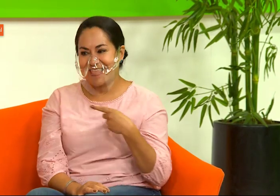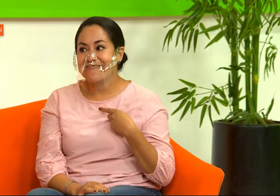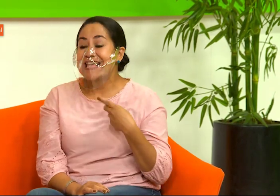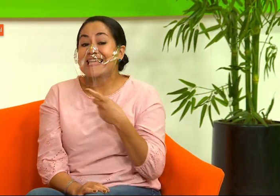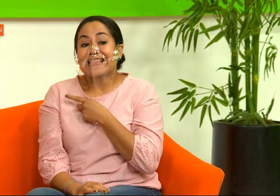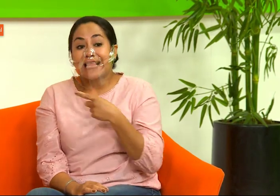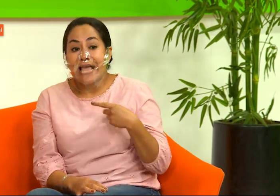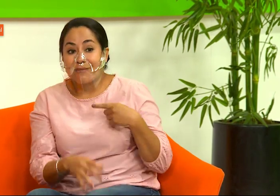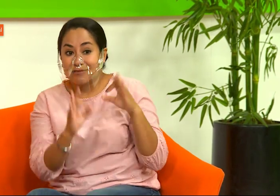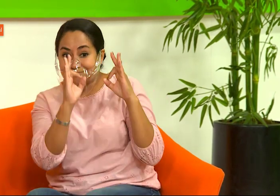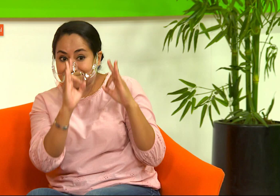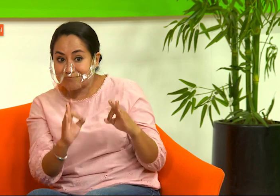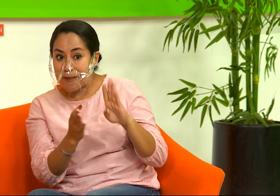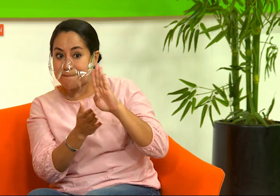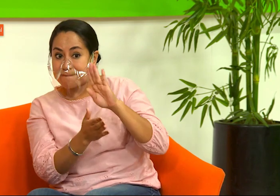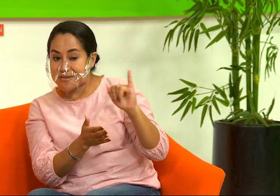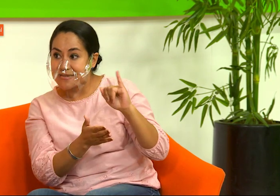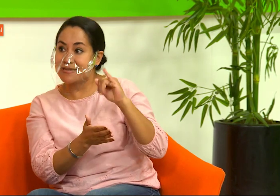necesario que sepa lengua de señas.